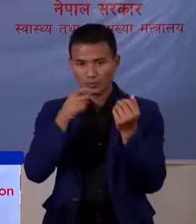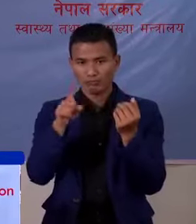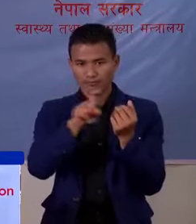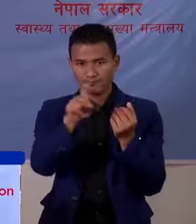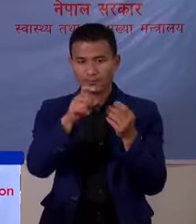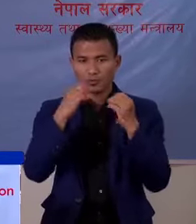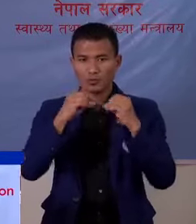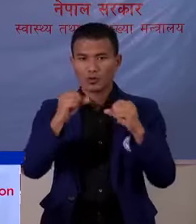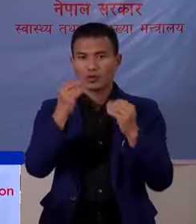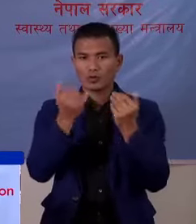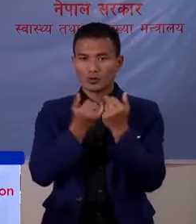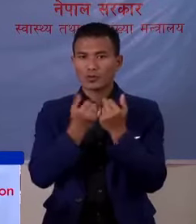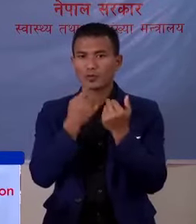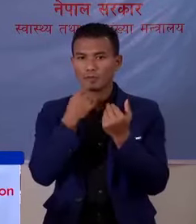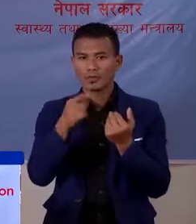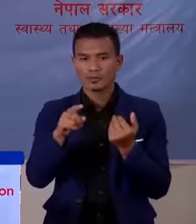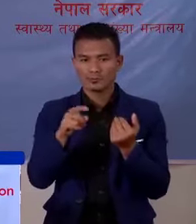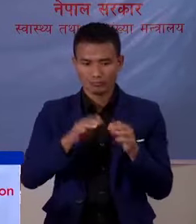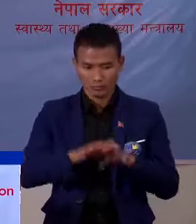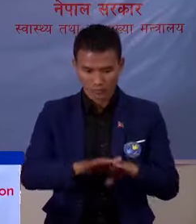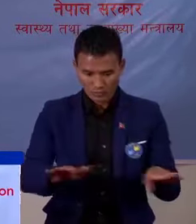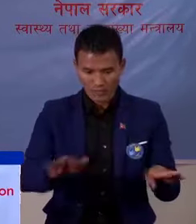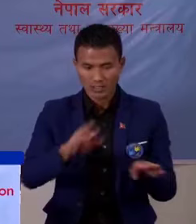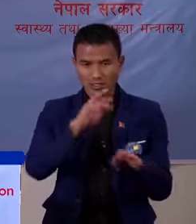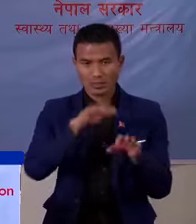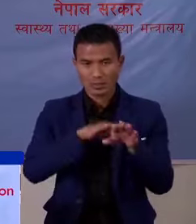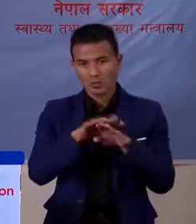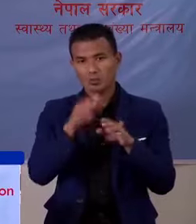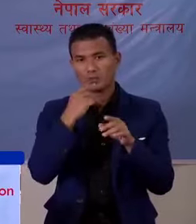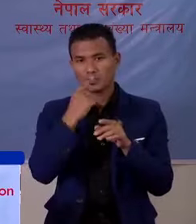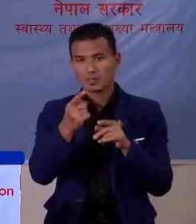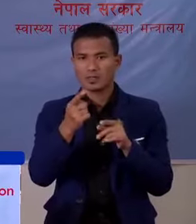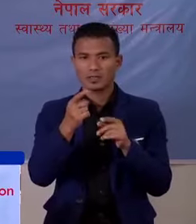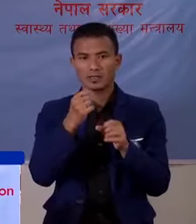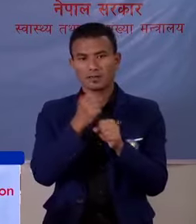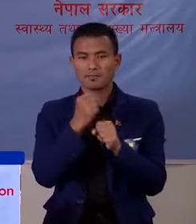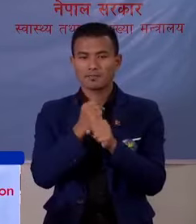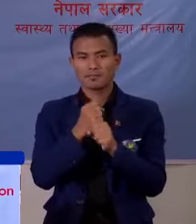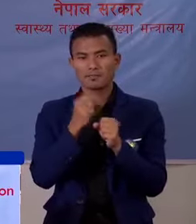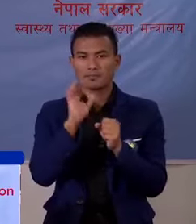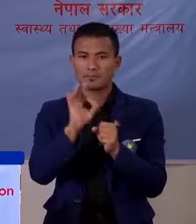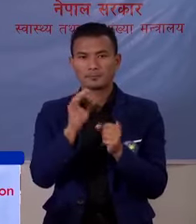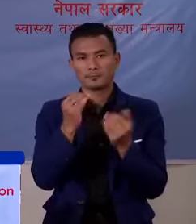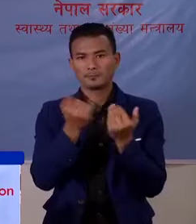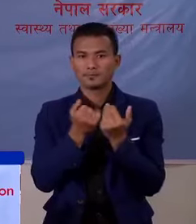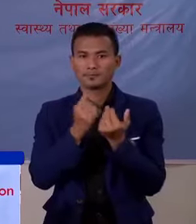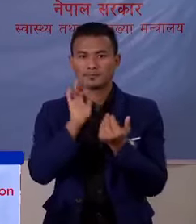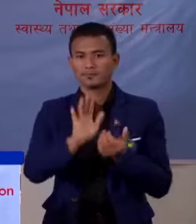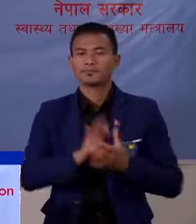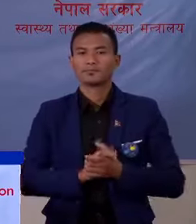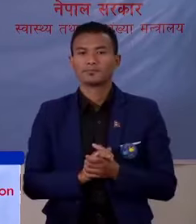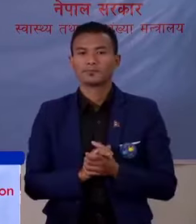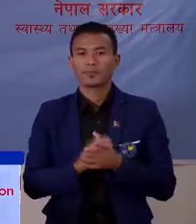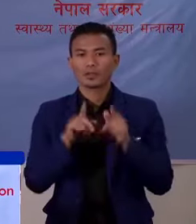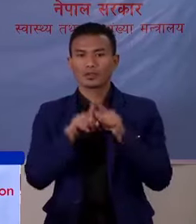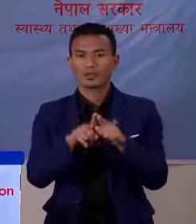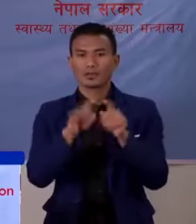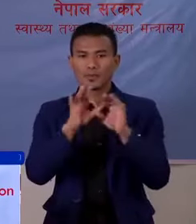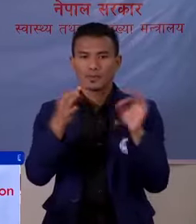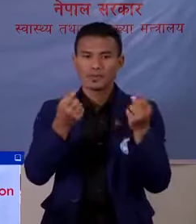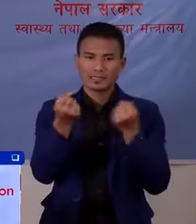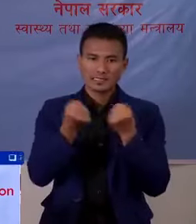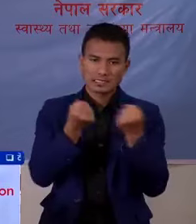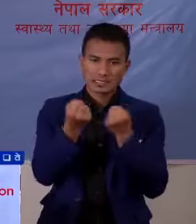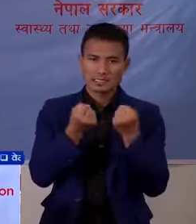त्यस्ता स्प्रेहरूले भुइँ र सतहहरूलाई भने निसङ्क्रमण गर्न मद्दत गर्छन्। साथै विभिन्न